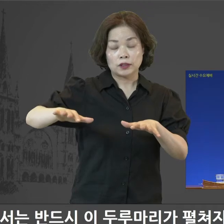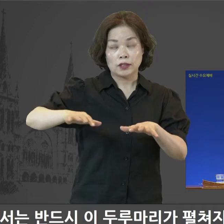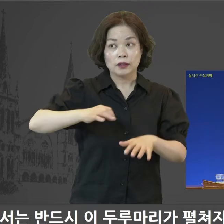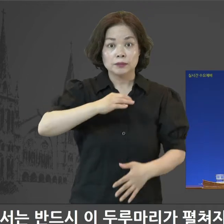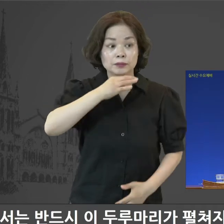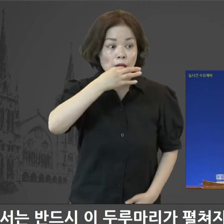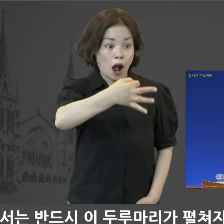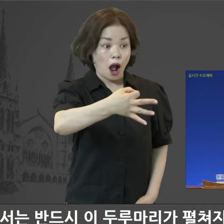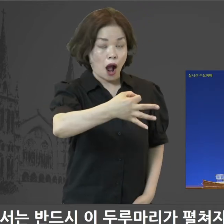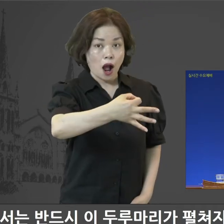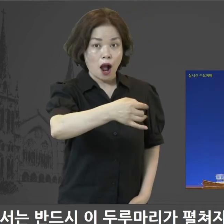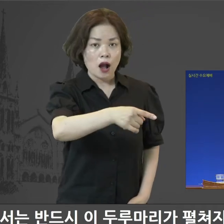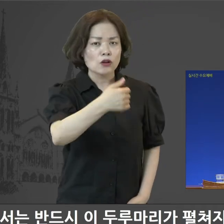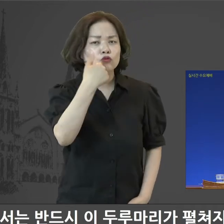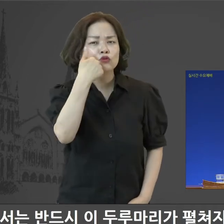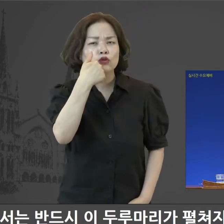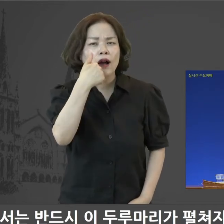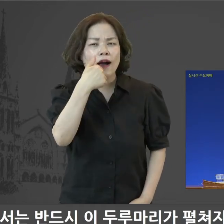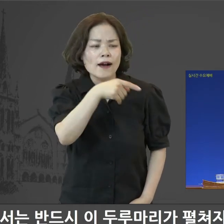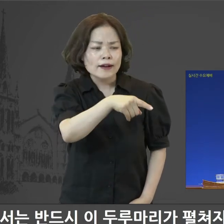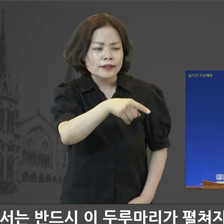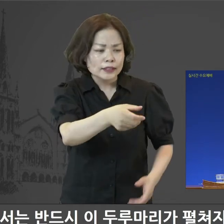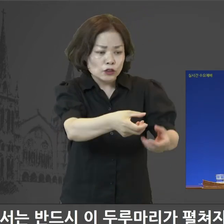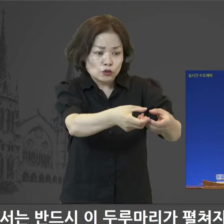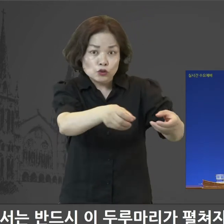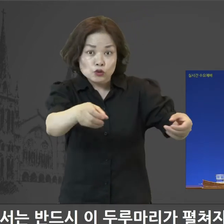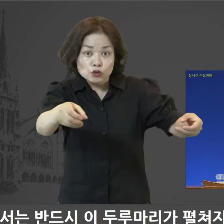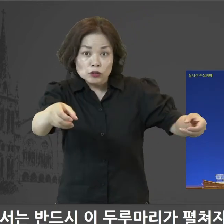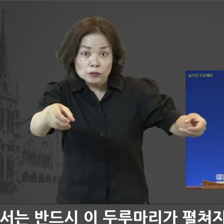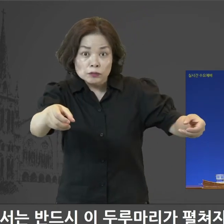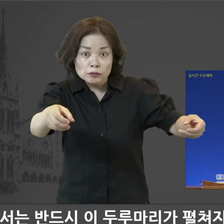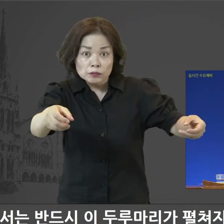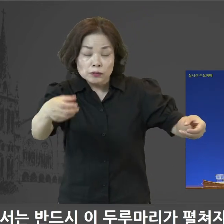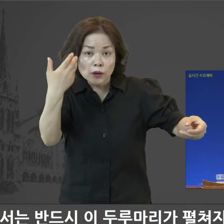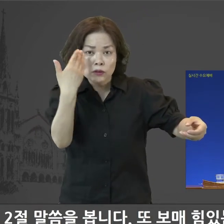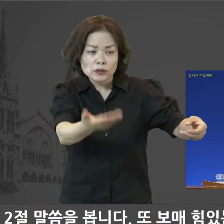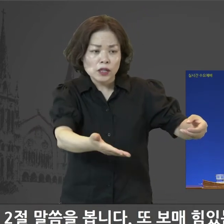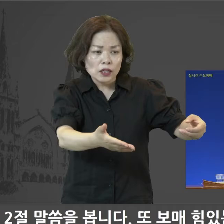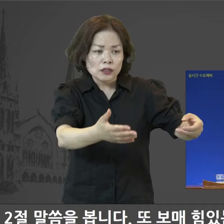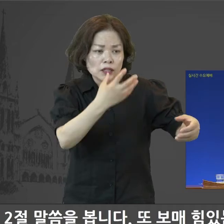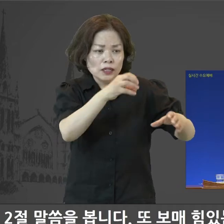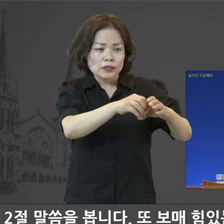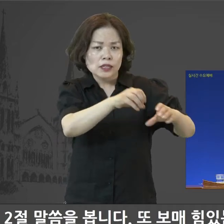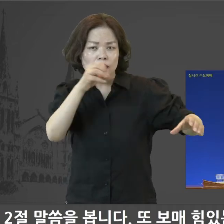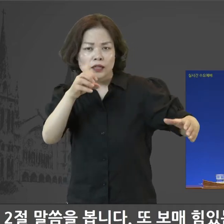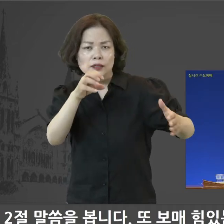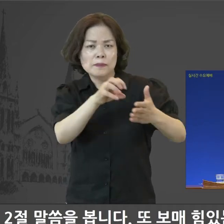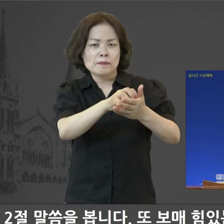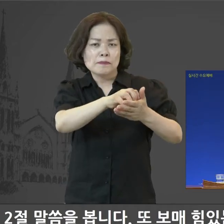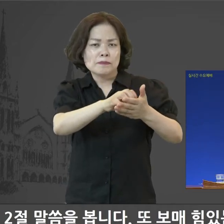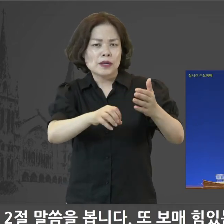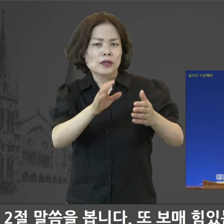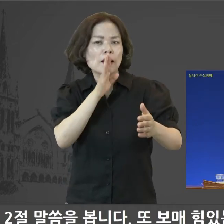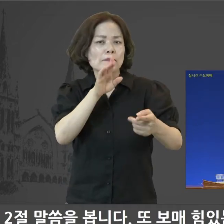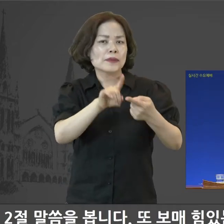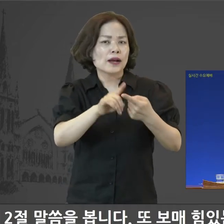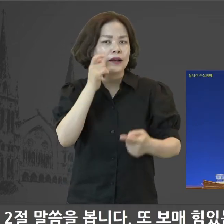음성으로 외치기를 누가 그 두루마리를 펴며 그 인을 떼기에 합당하냐